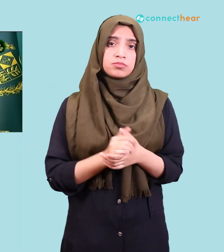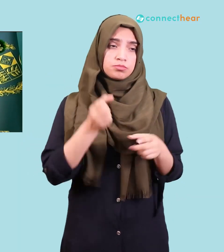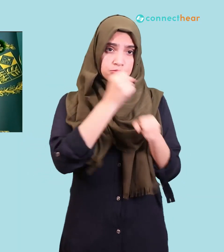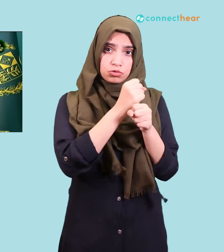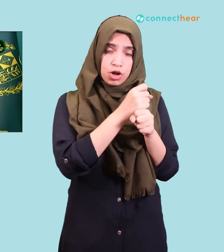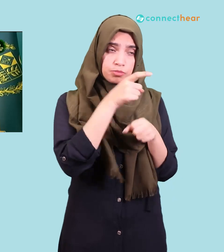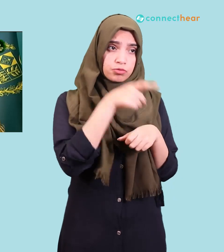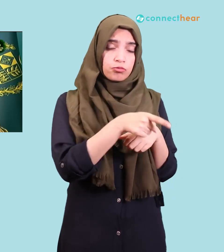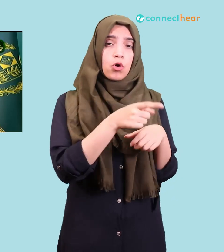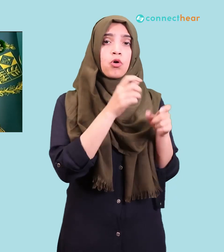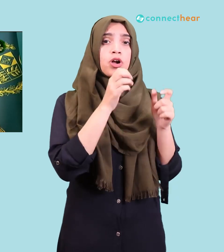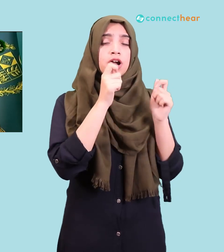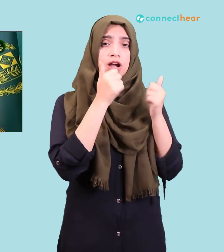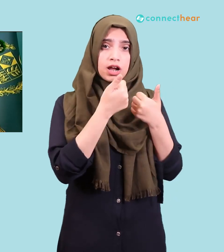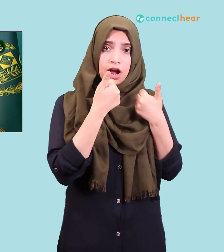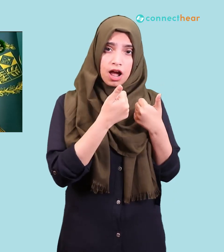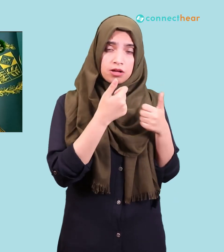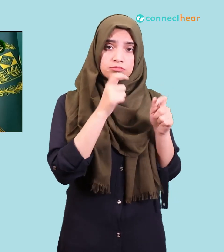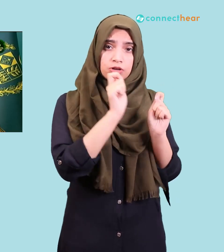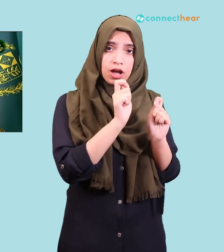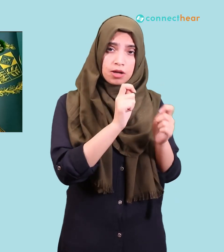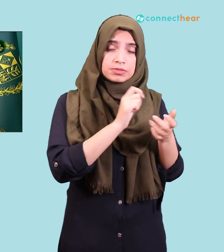1990 में, गालिबन